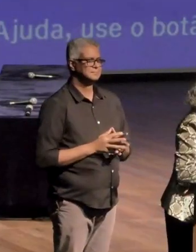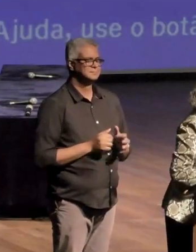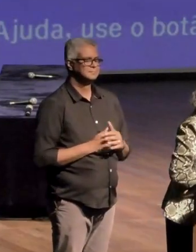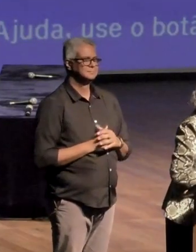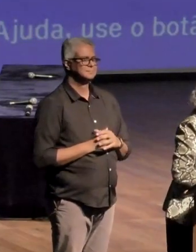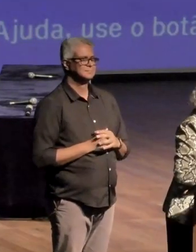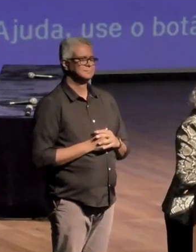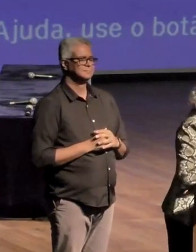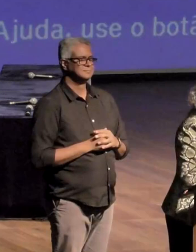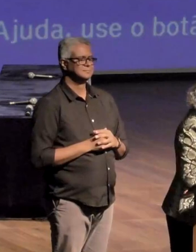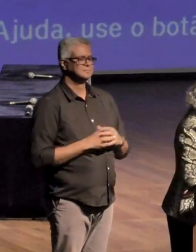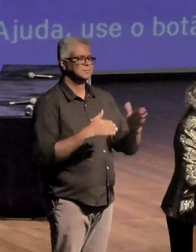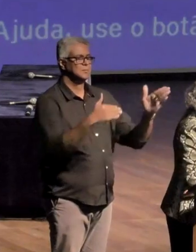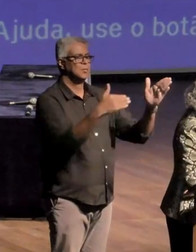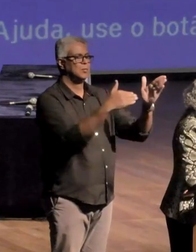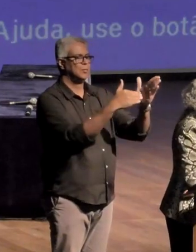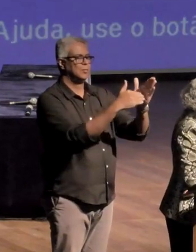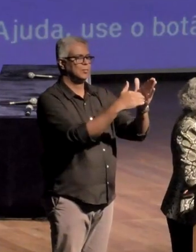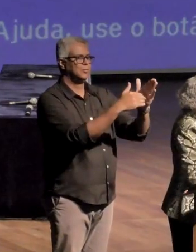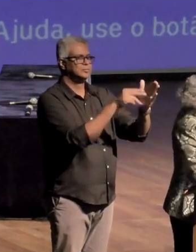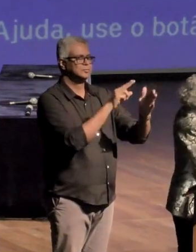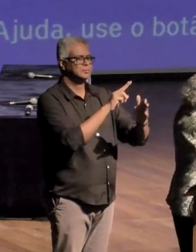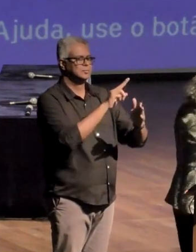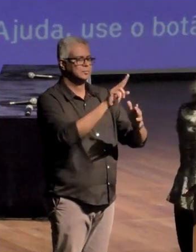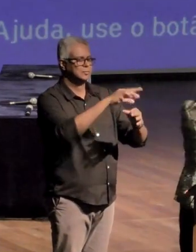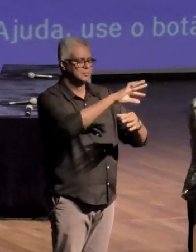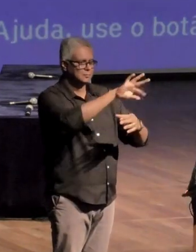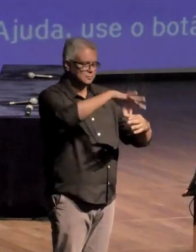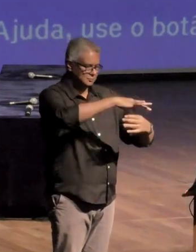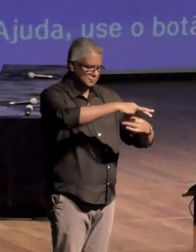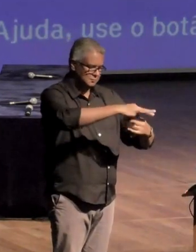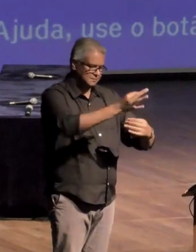Olha o último último sorteio